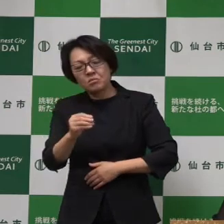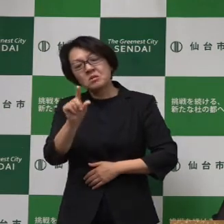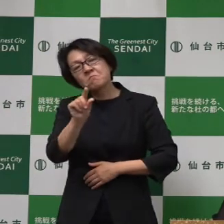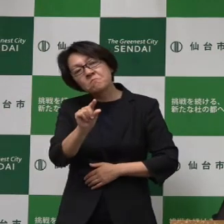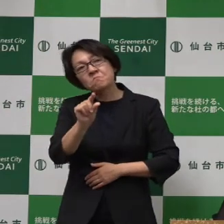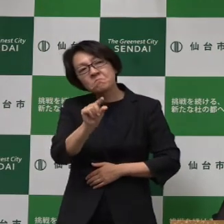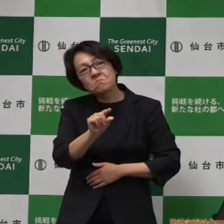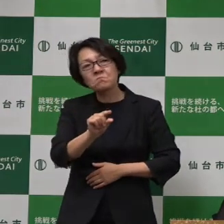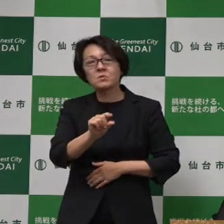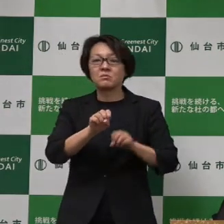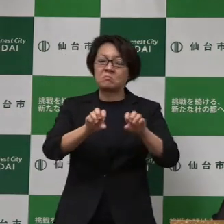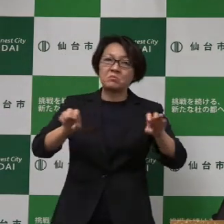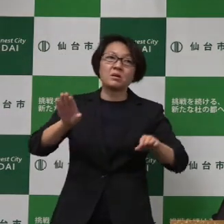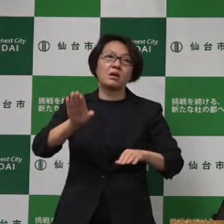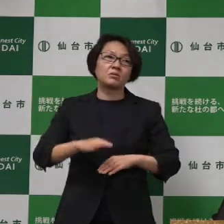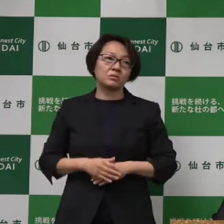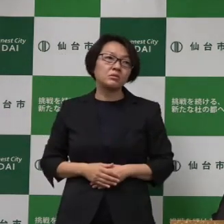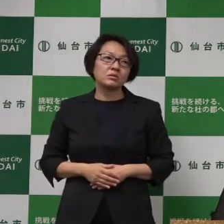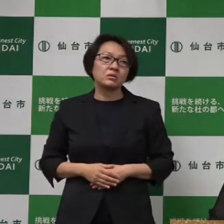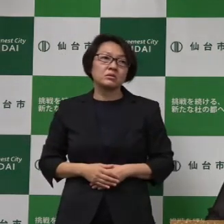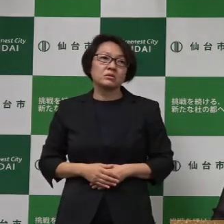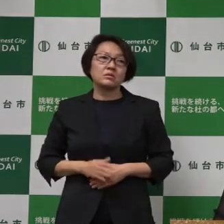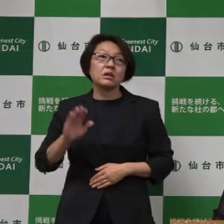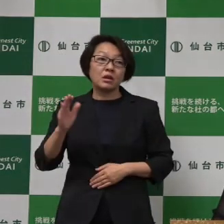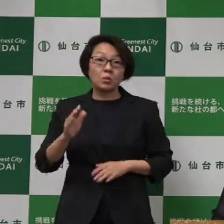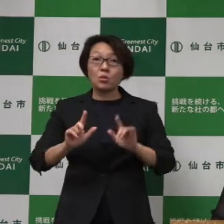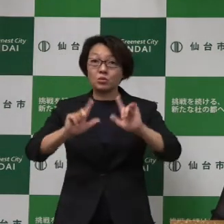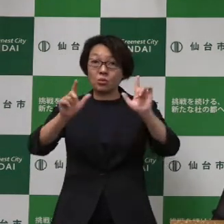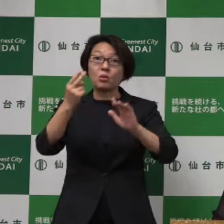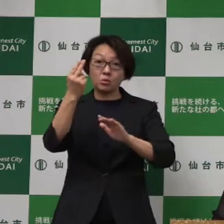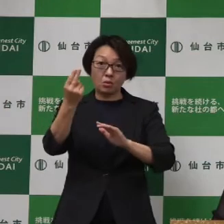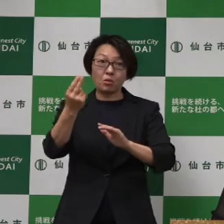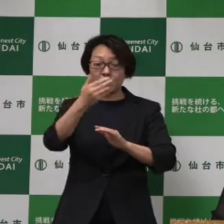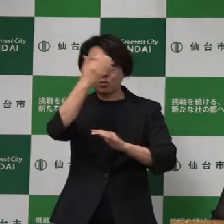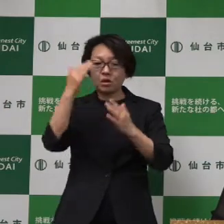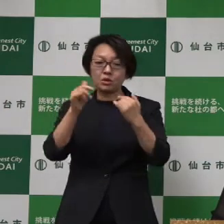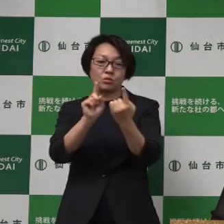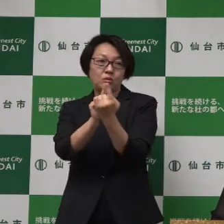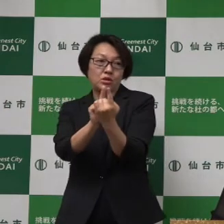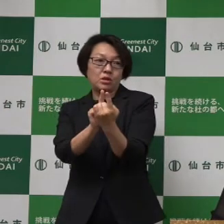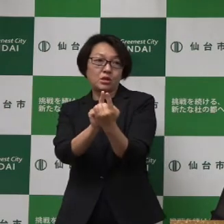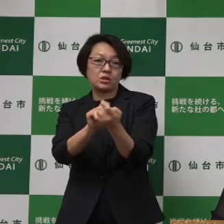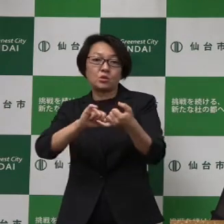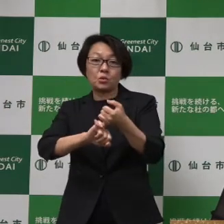言説があって、ただ一方で東京都で若者向けの予約なしのワクチン接種をしたときにはかなりの行列